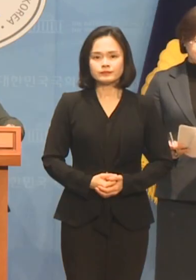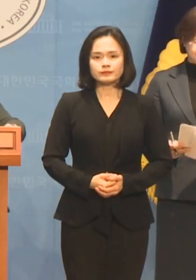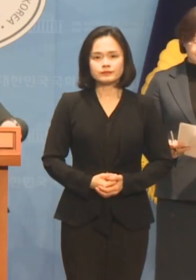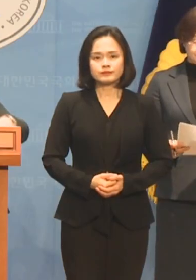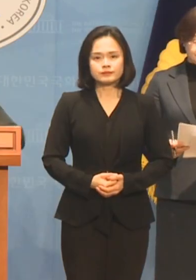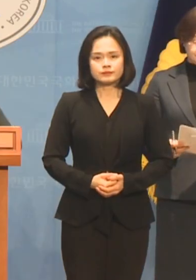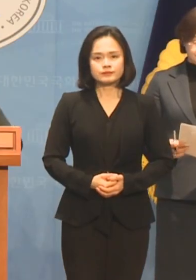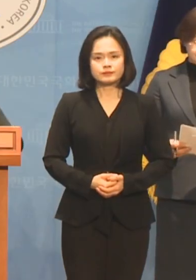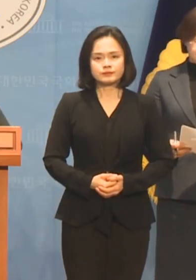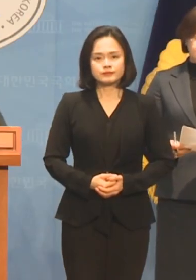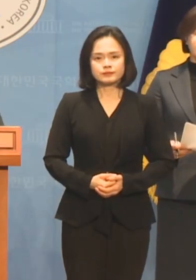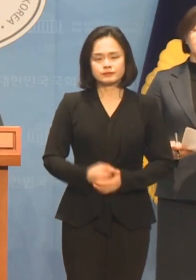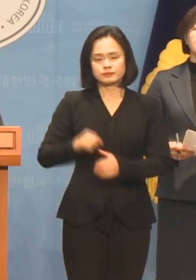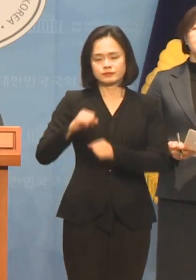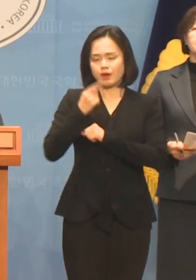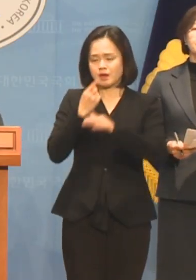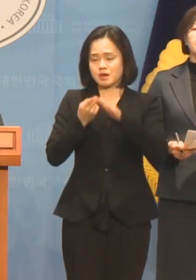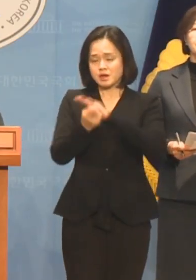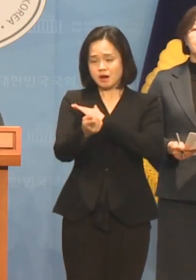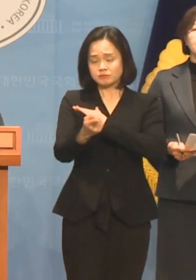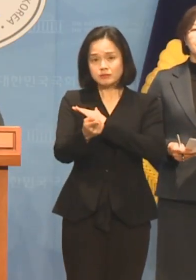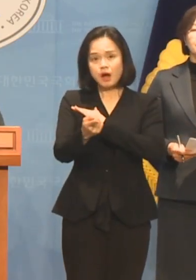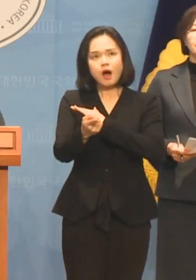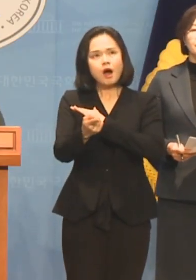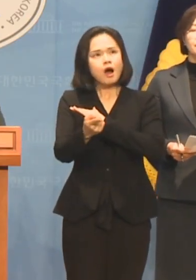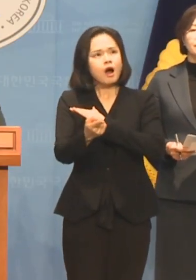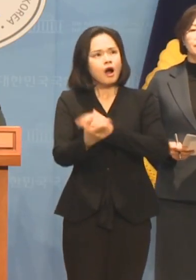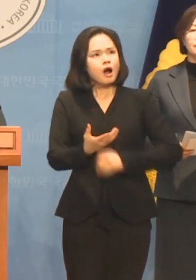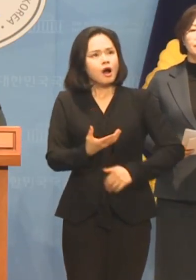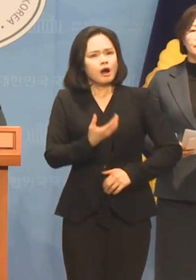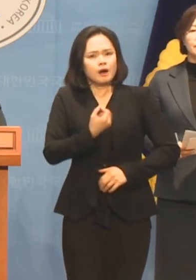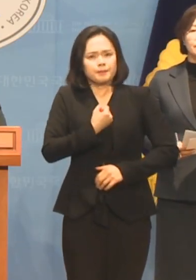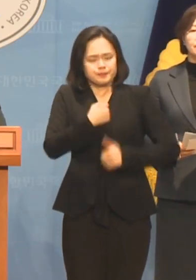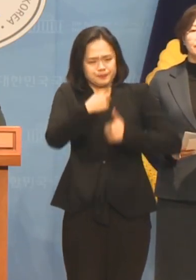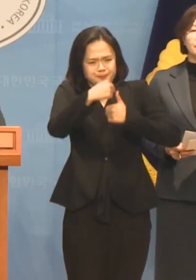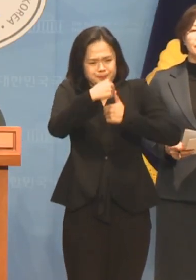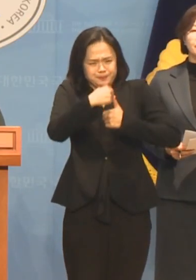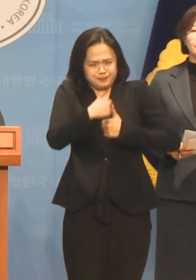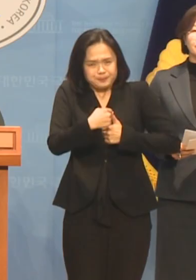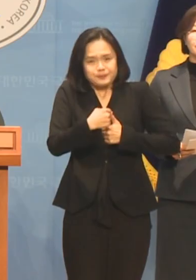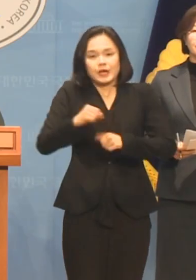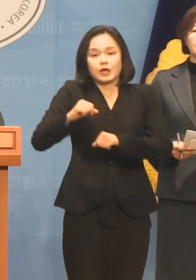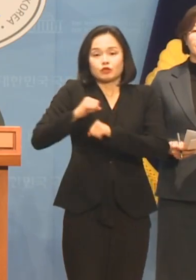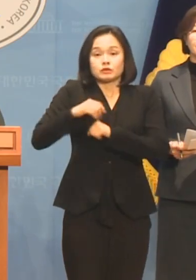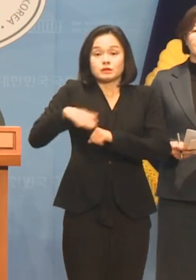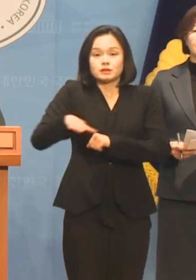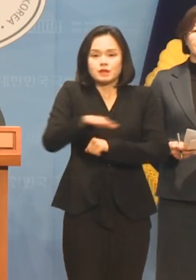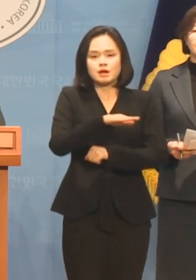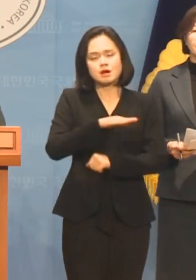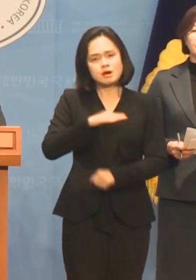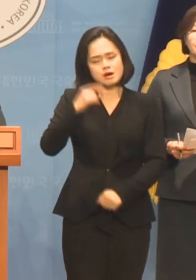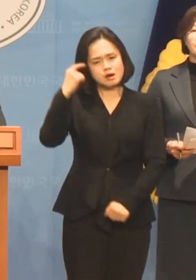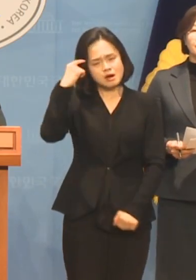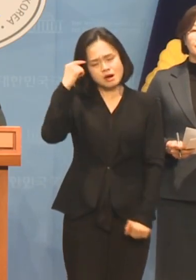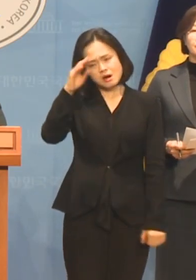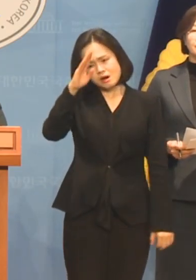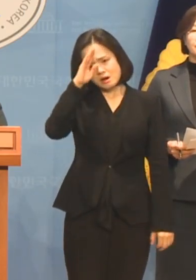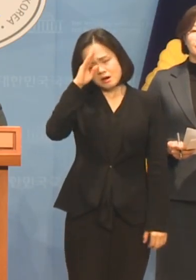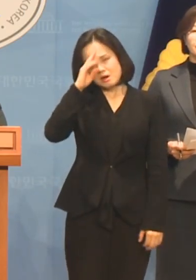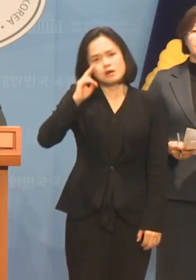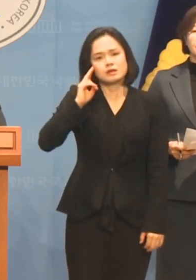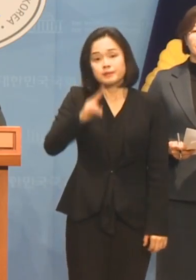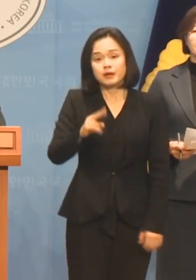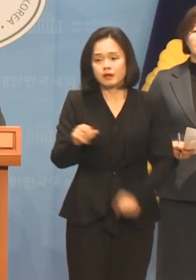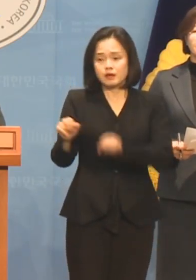계엄 트라우마를 경험한 장병들은 현재 아급성기 단계에 있습니다. 지금 가장 필요한 것은 심리적